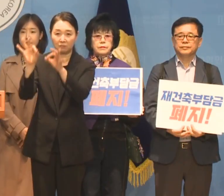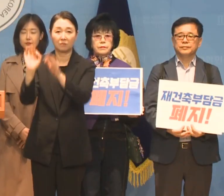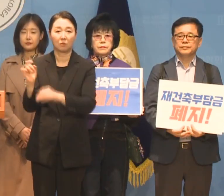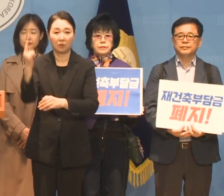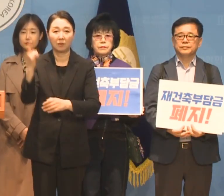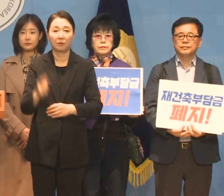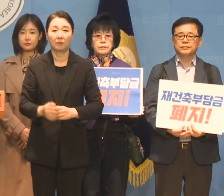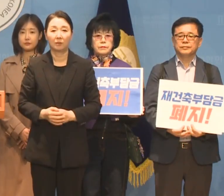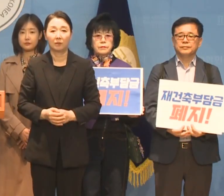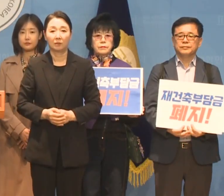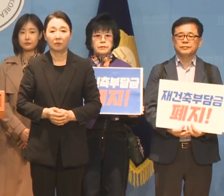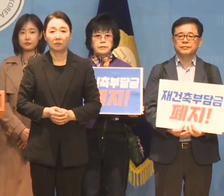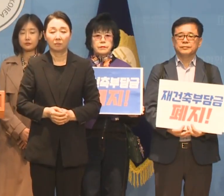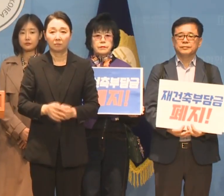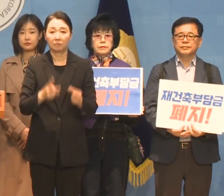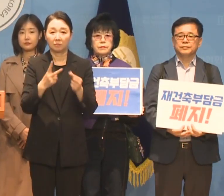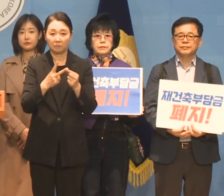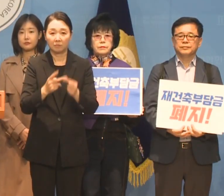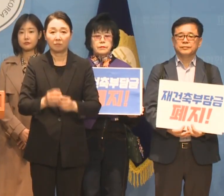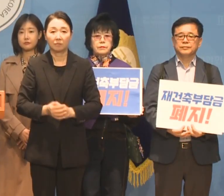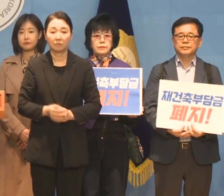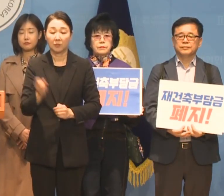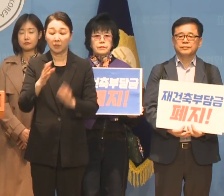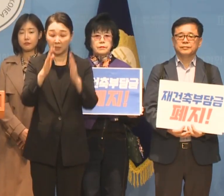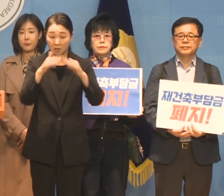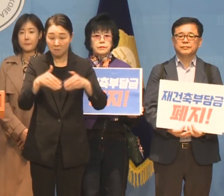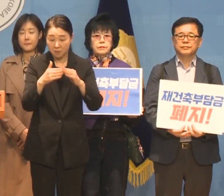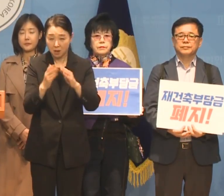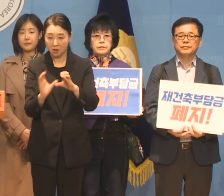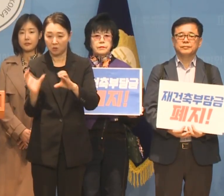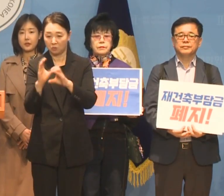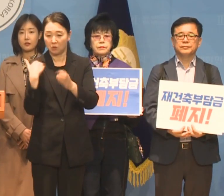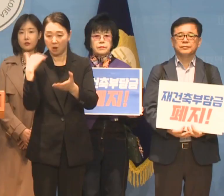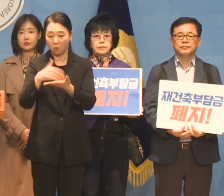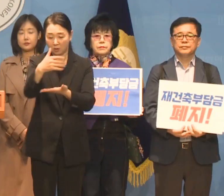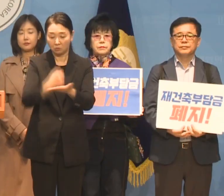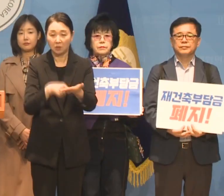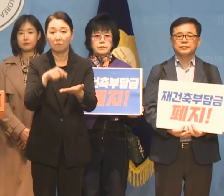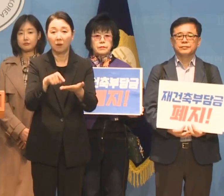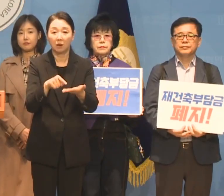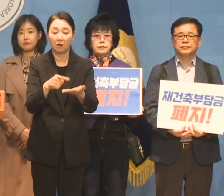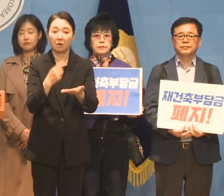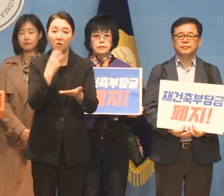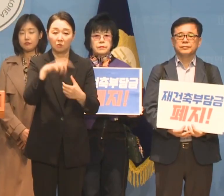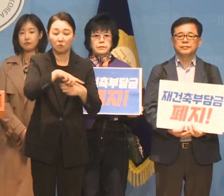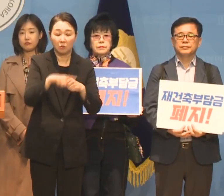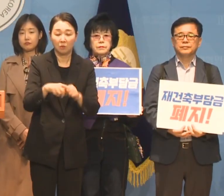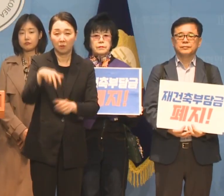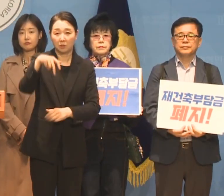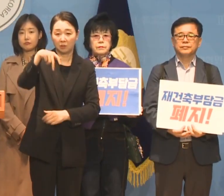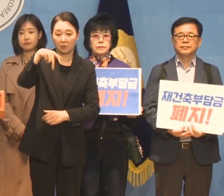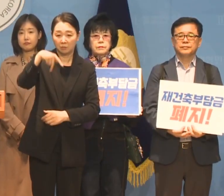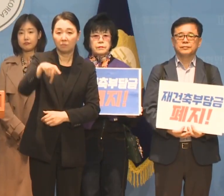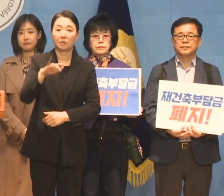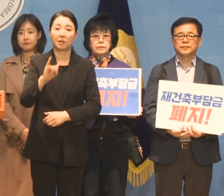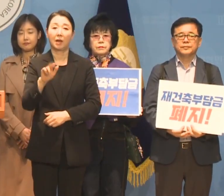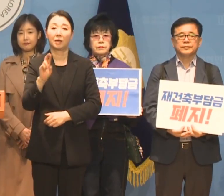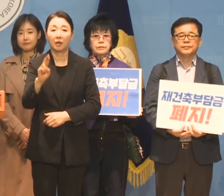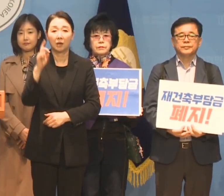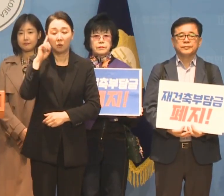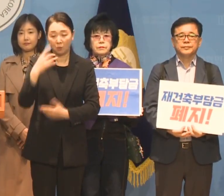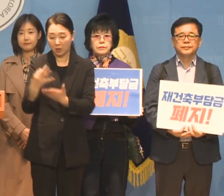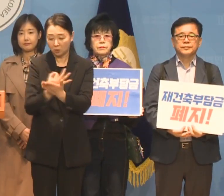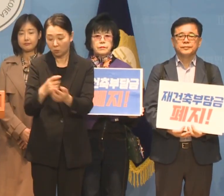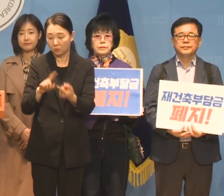것입니다. 둘째, 재건축 초과이익 환수제 시행기간 수도권의 PIR, 즉 소득 대비